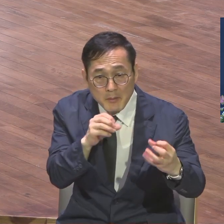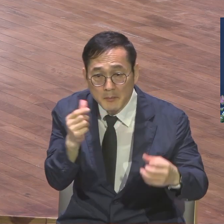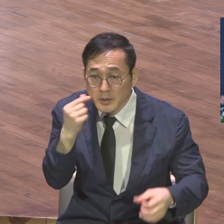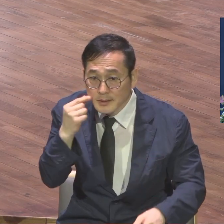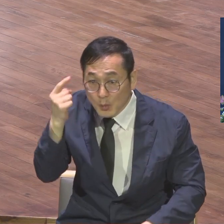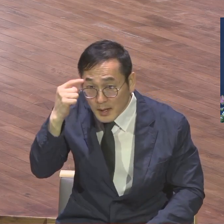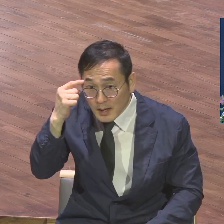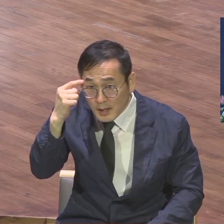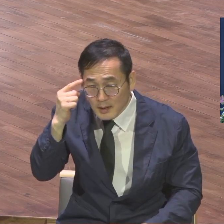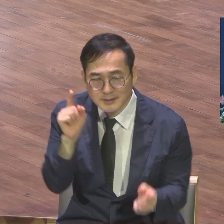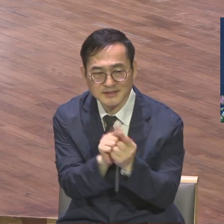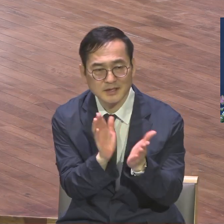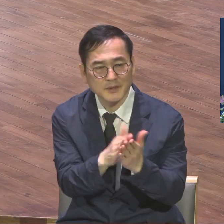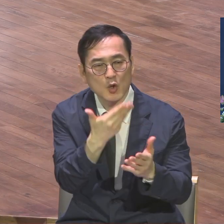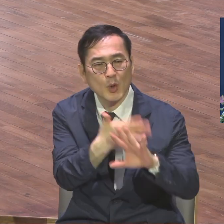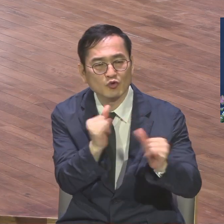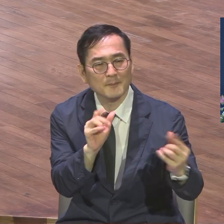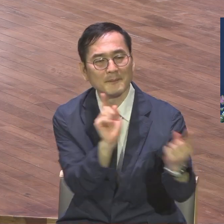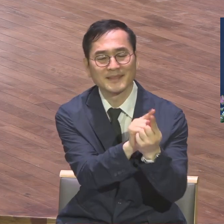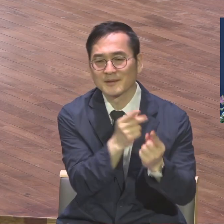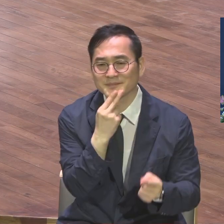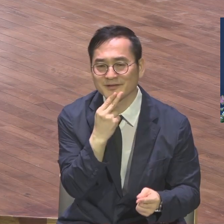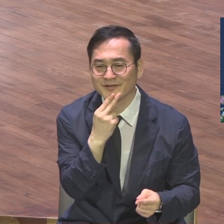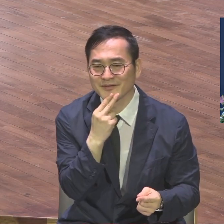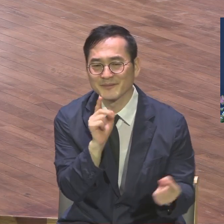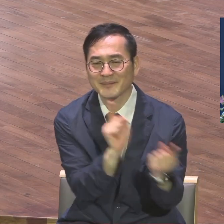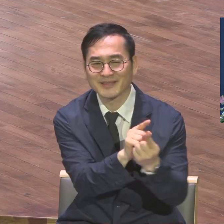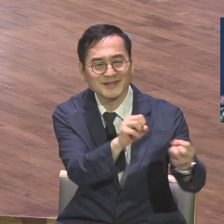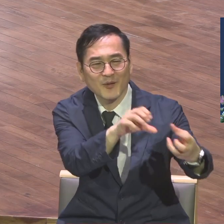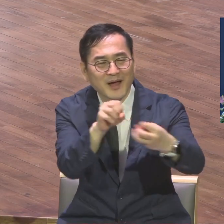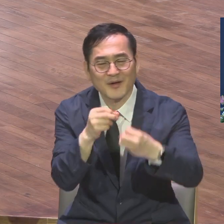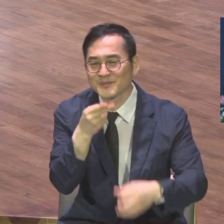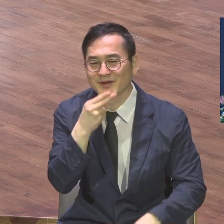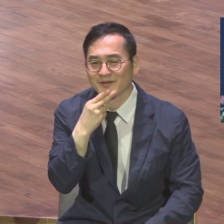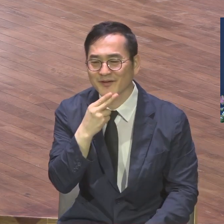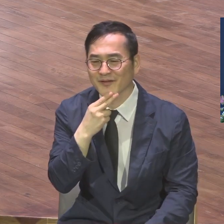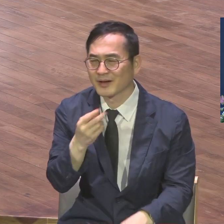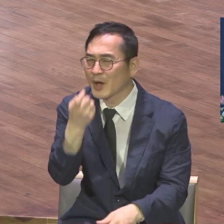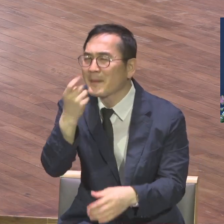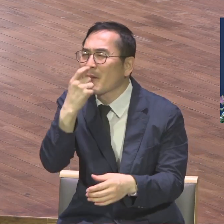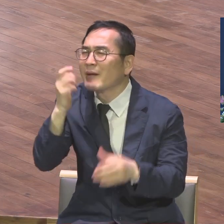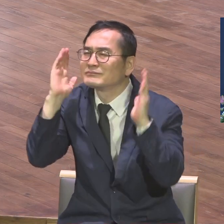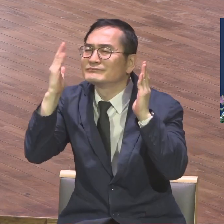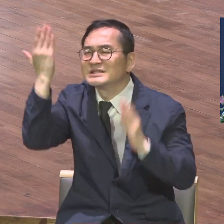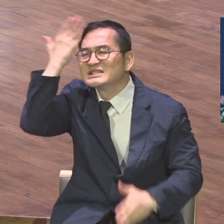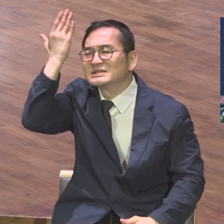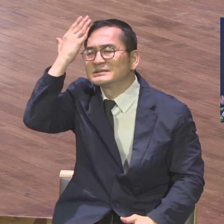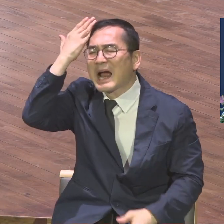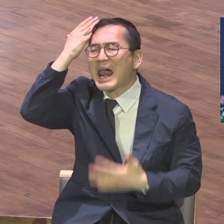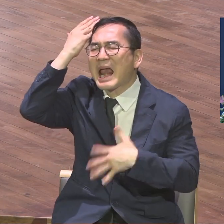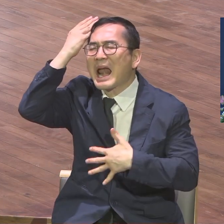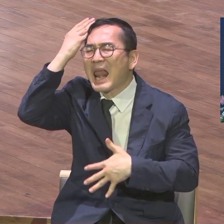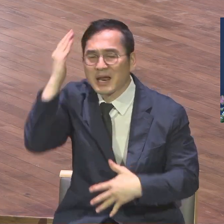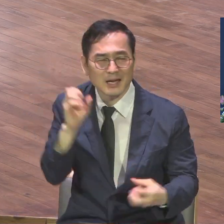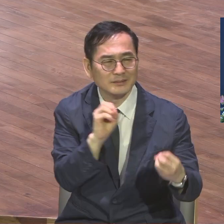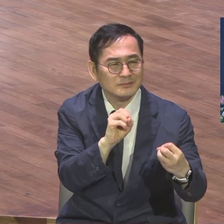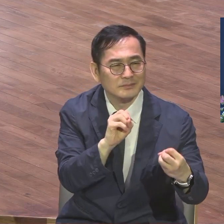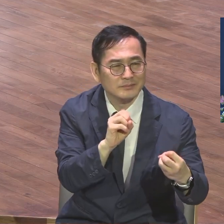있는데 현장이 없어. 현장이 없어요. 배우긴 배우는데 지식적 수준에 머물렀기